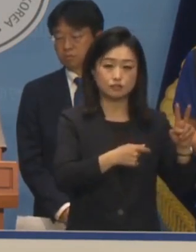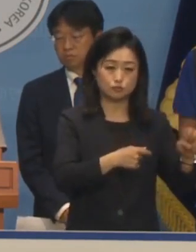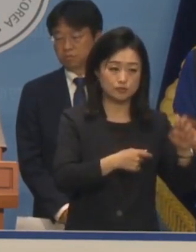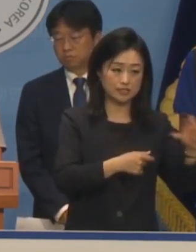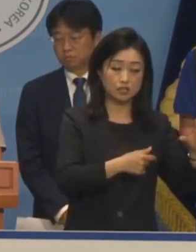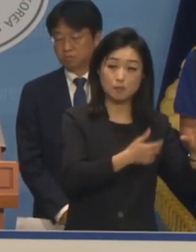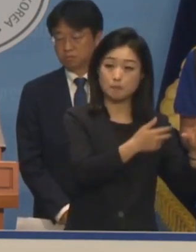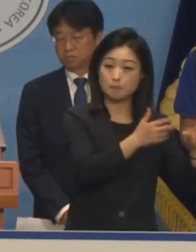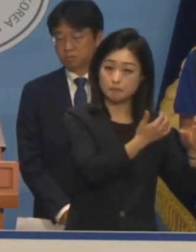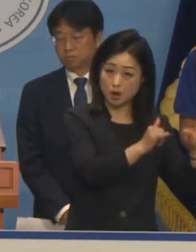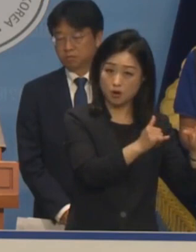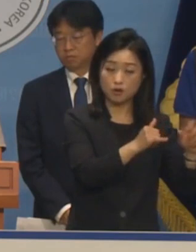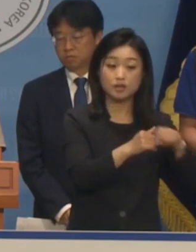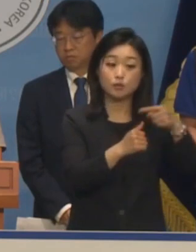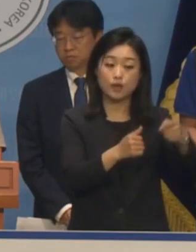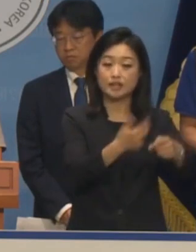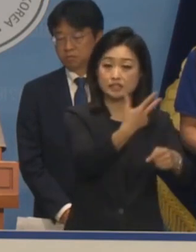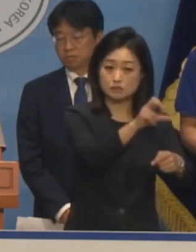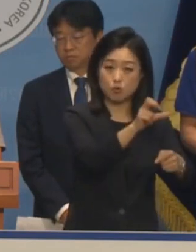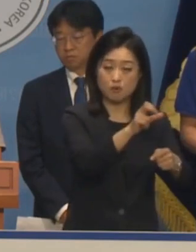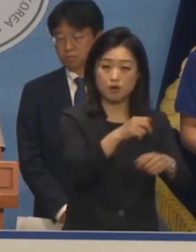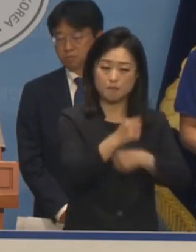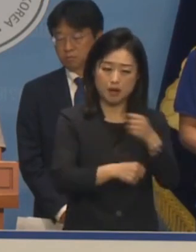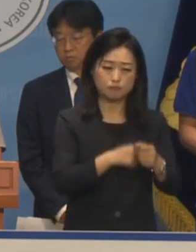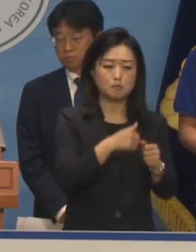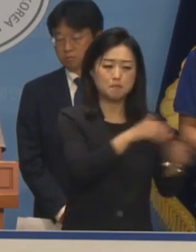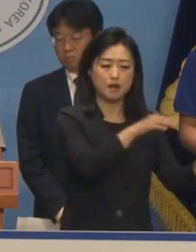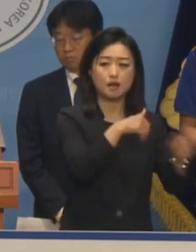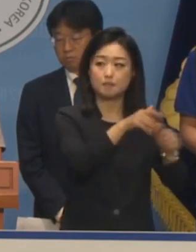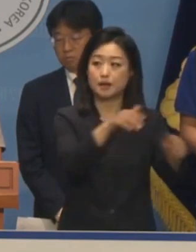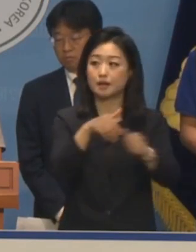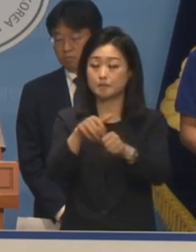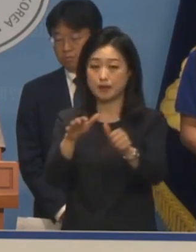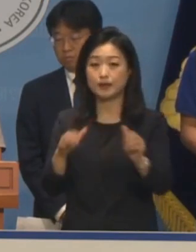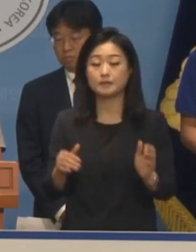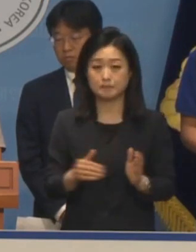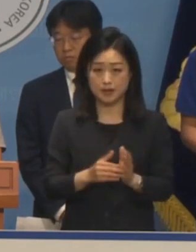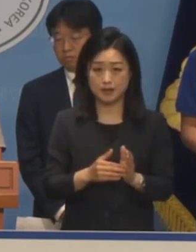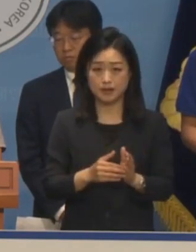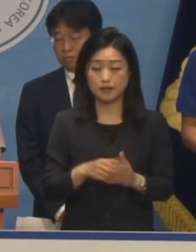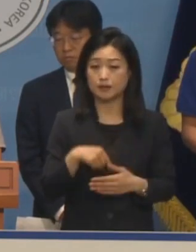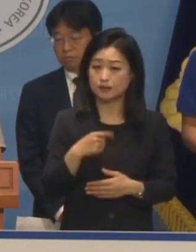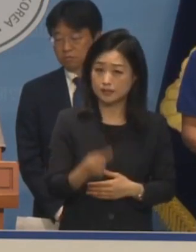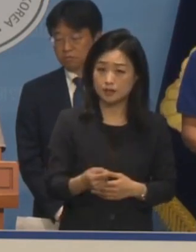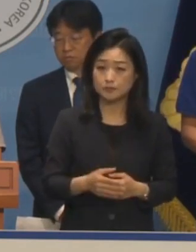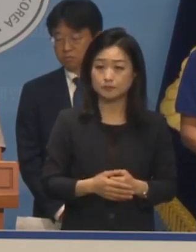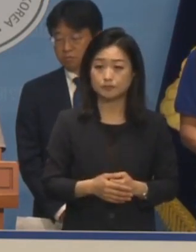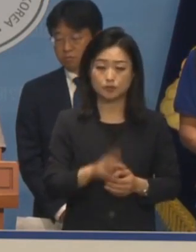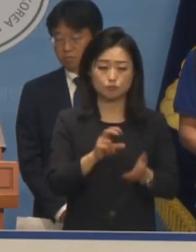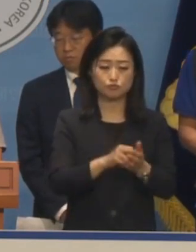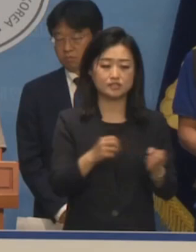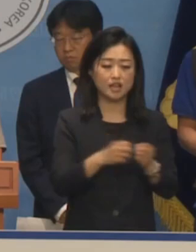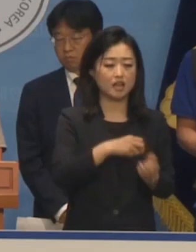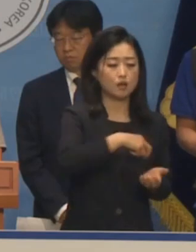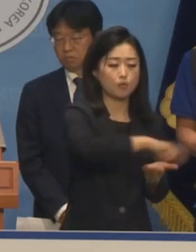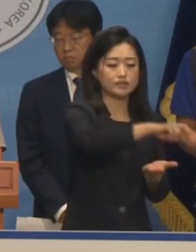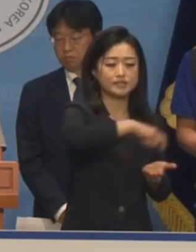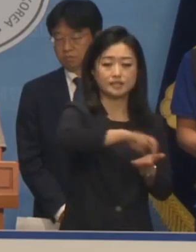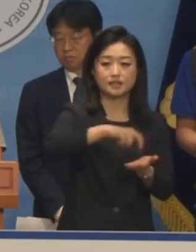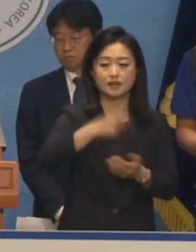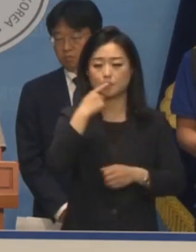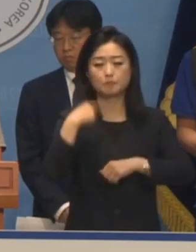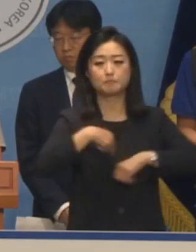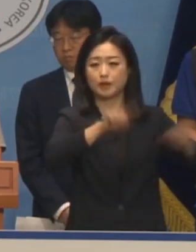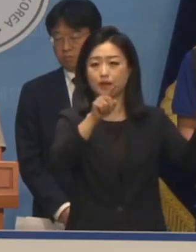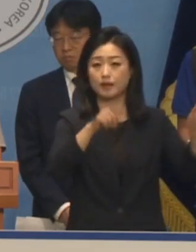당진 열연 75명을 일방적으로 아무런 근거 없이 업무 하이를 문자로 공지하였습니다